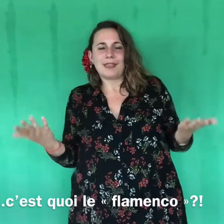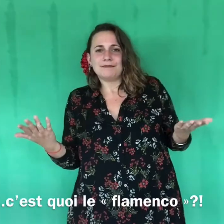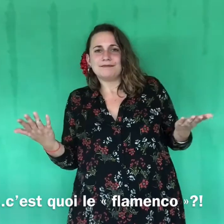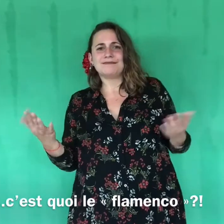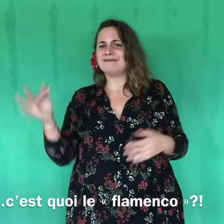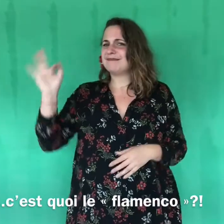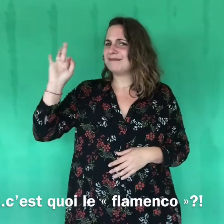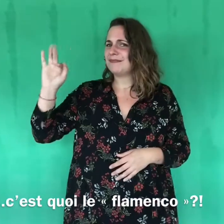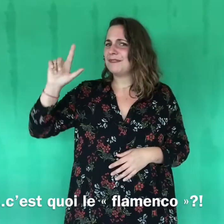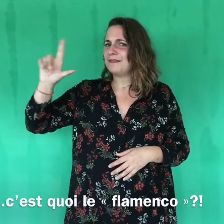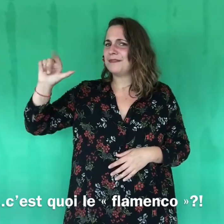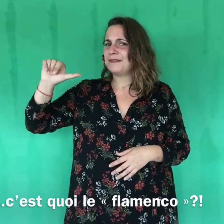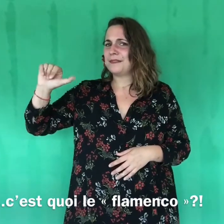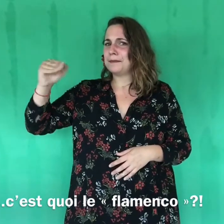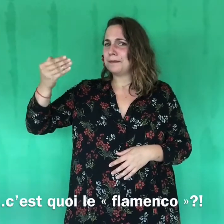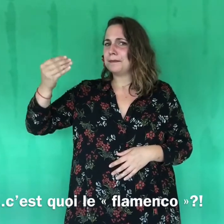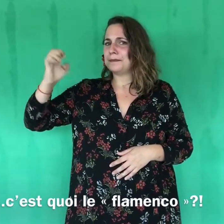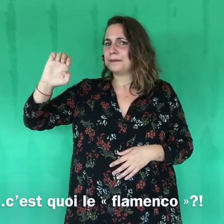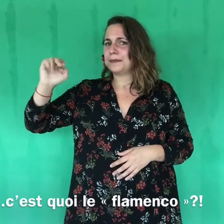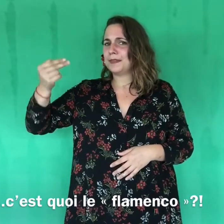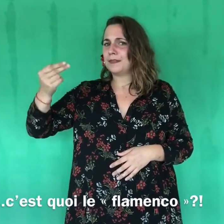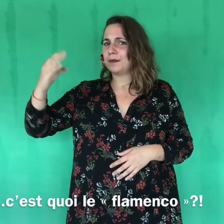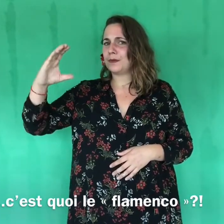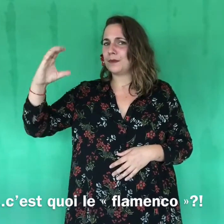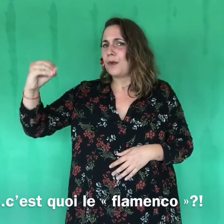Mais c'est quoi le flamenco ?